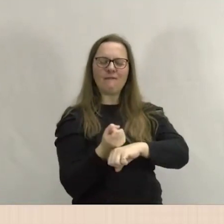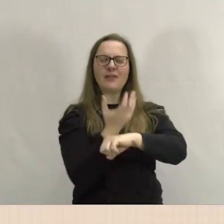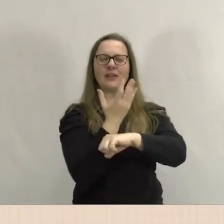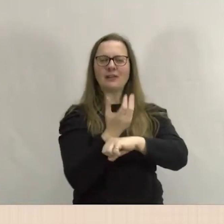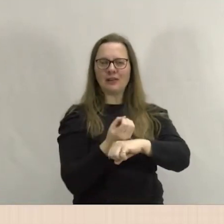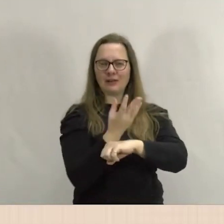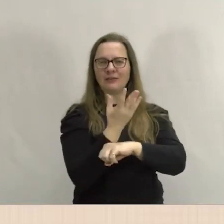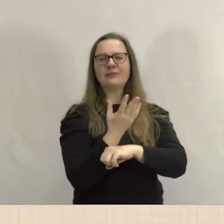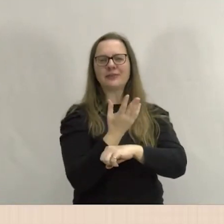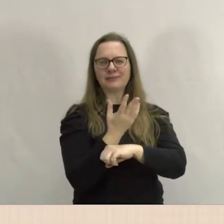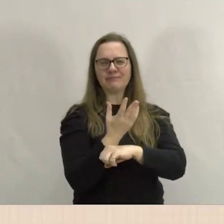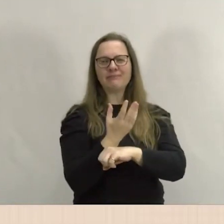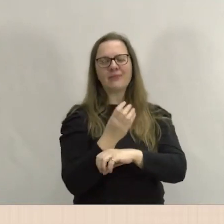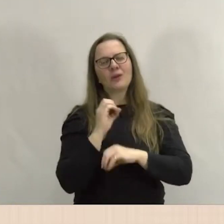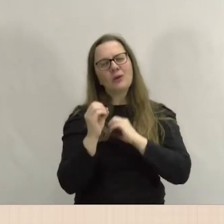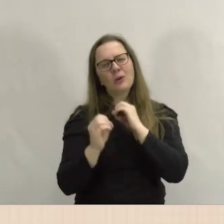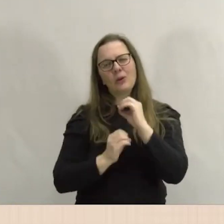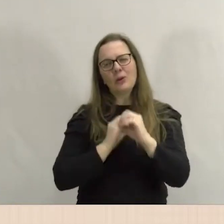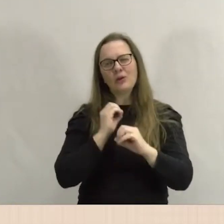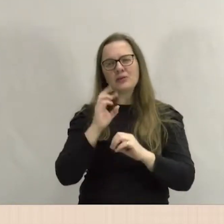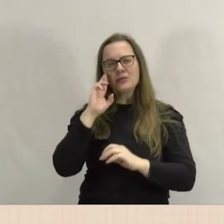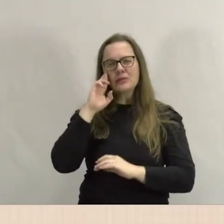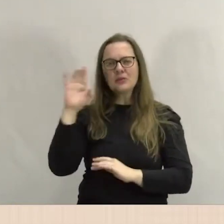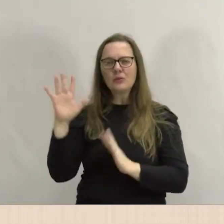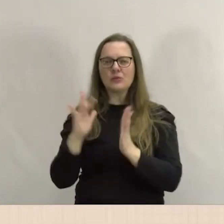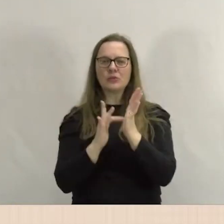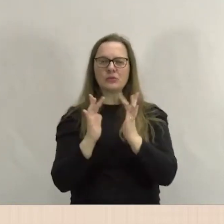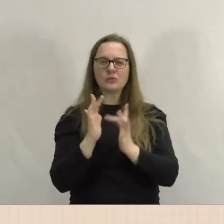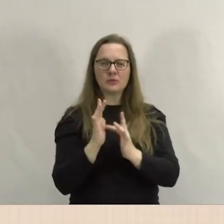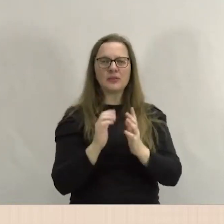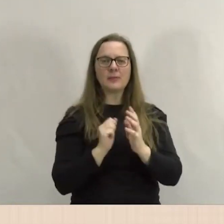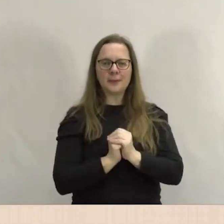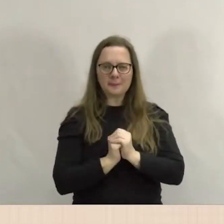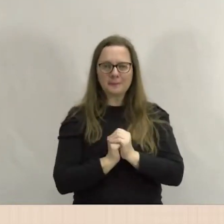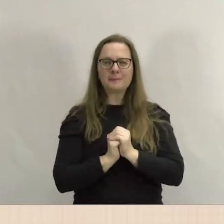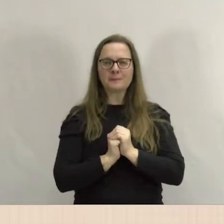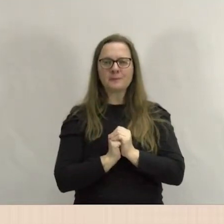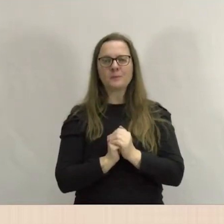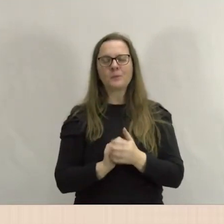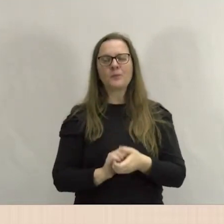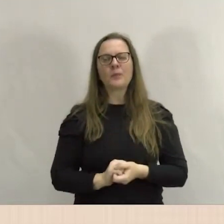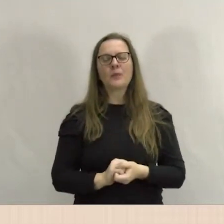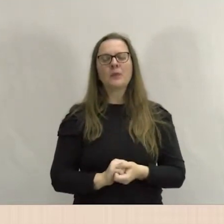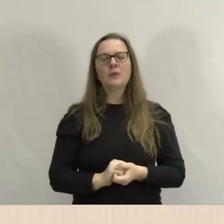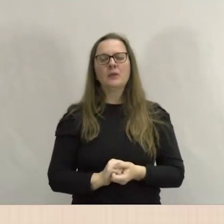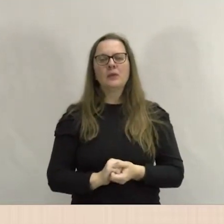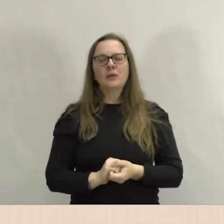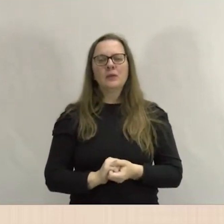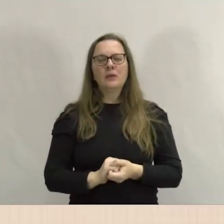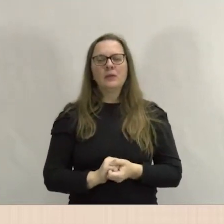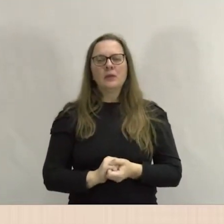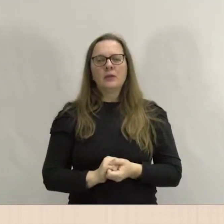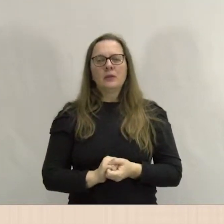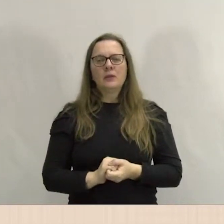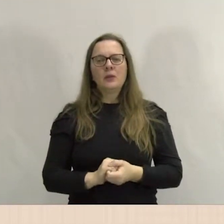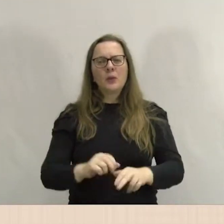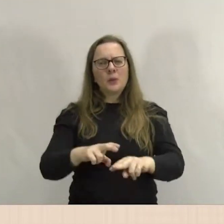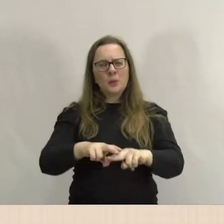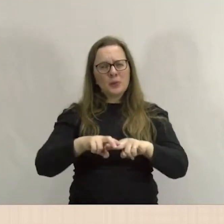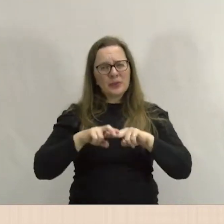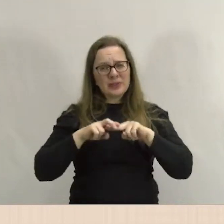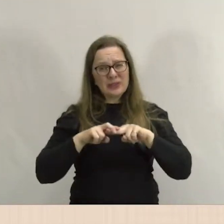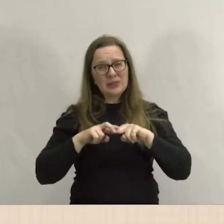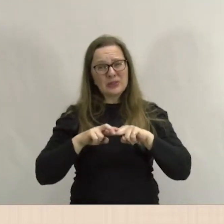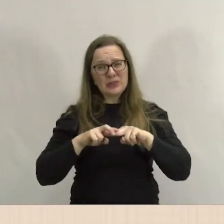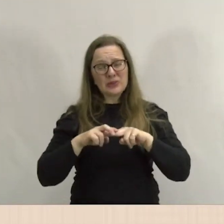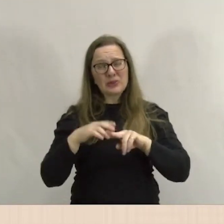Senhor Jesus. É por isso que Jesus falou: eu tenho porém contra ti que